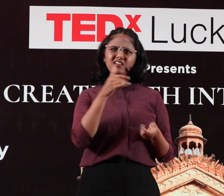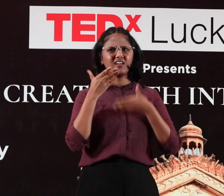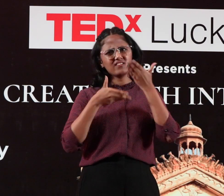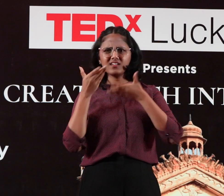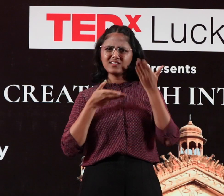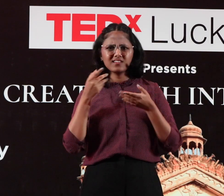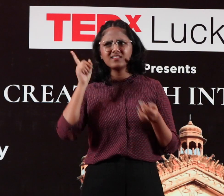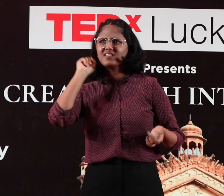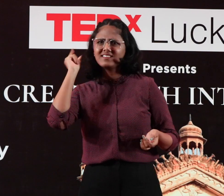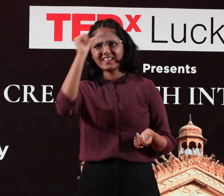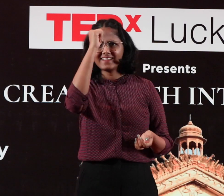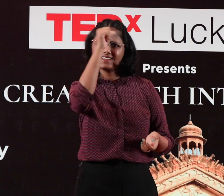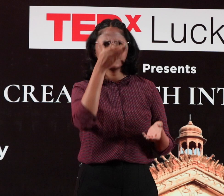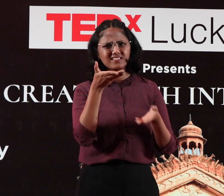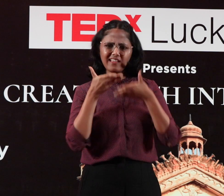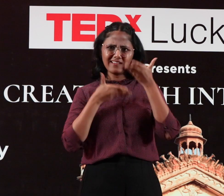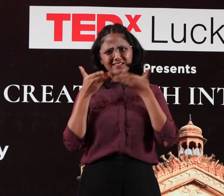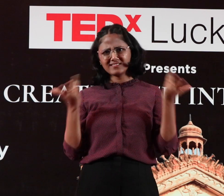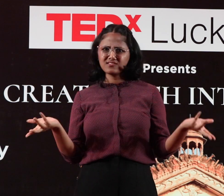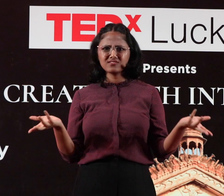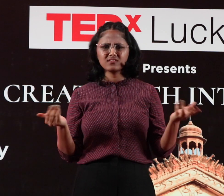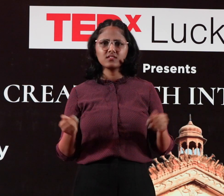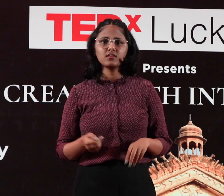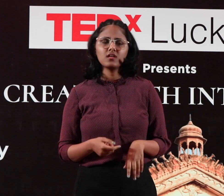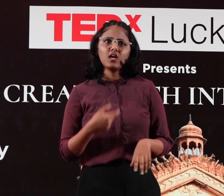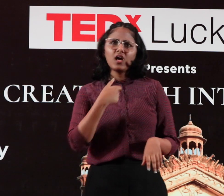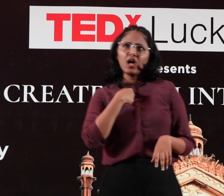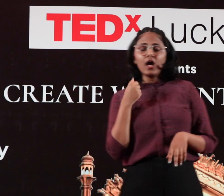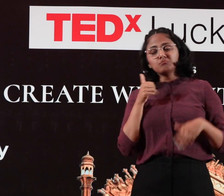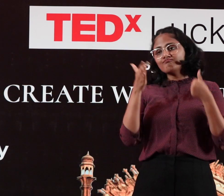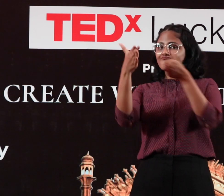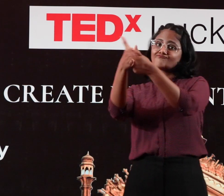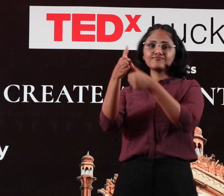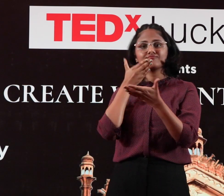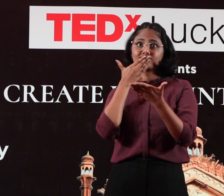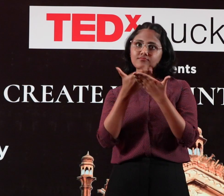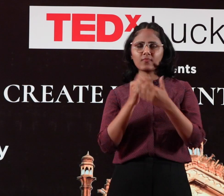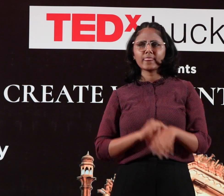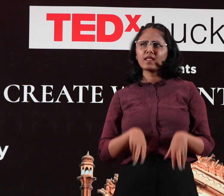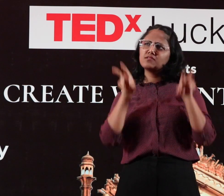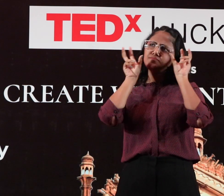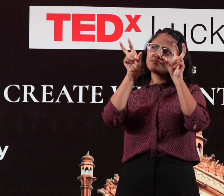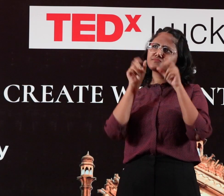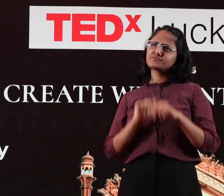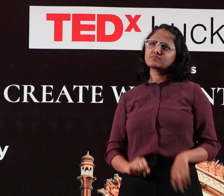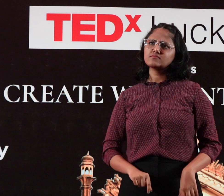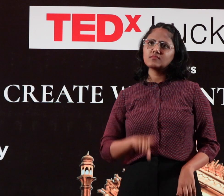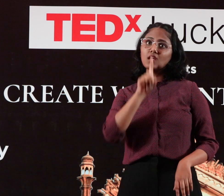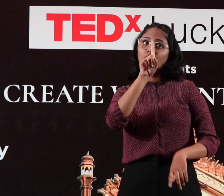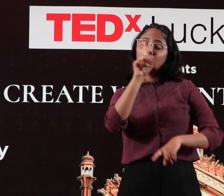संडे बेटर काम कर सकते हैं। मैं स्कूल पहुंच गया ऑब्जर्व करने के लिए। पहला दिन स्कूल का आज